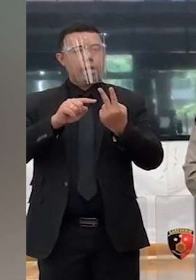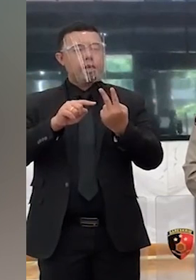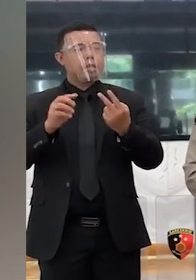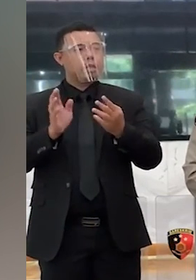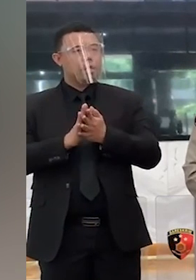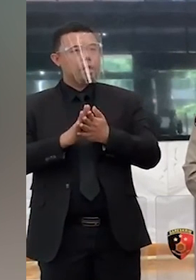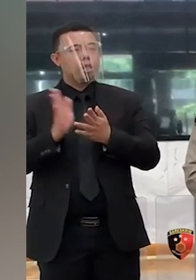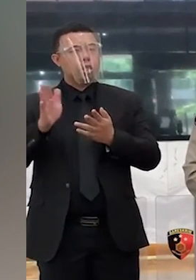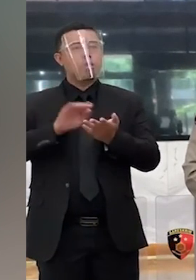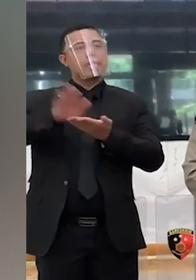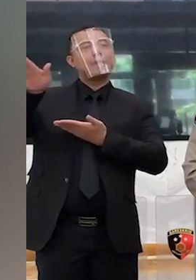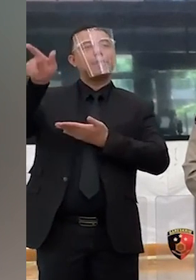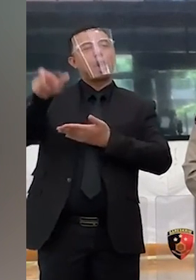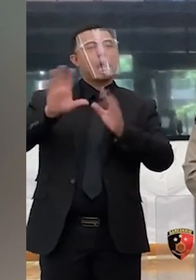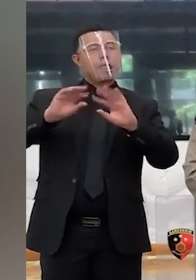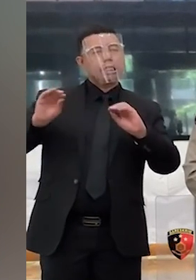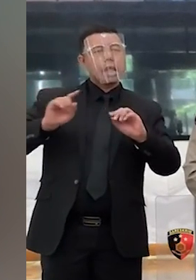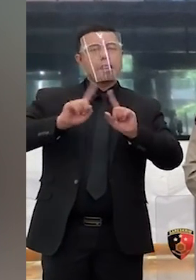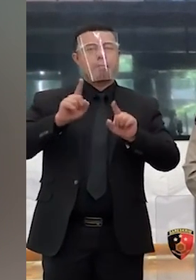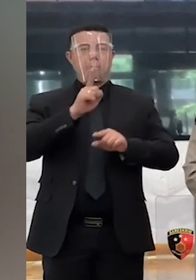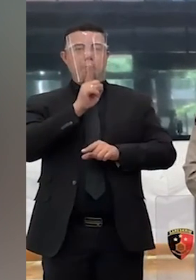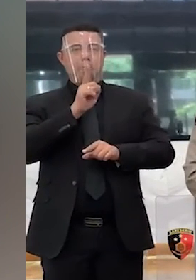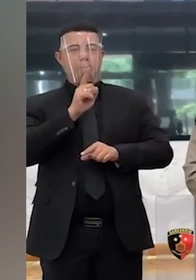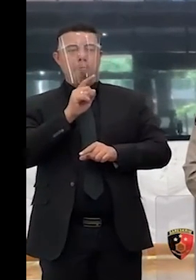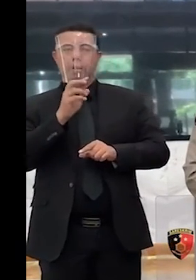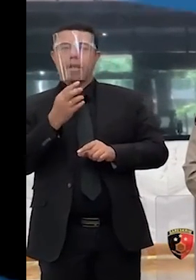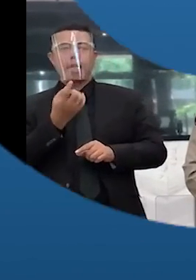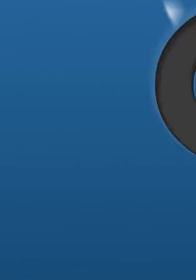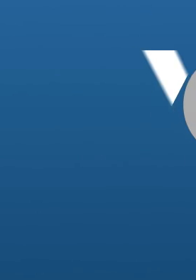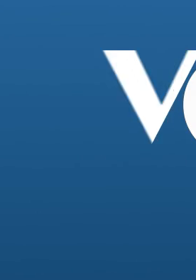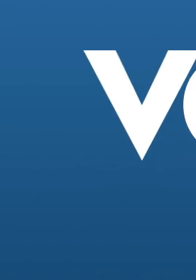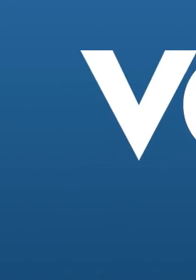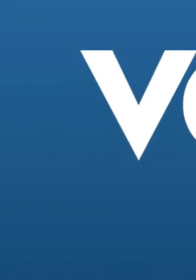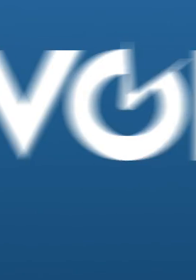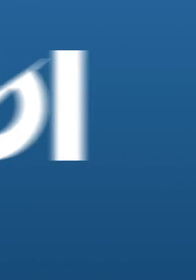tersebut adalah pengiriman pekerja migran secara ilegal.